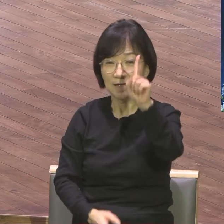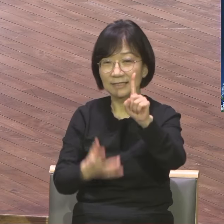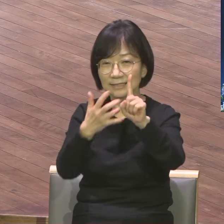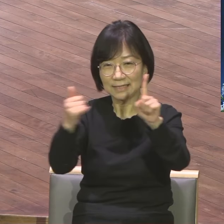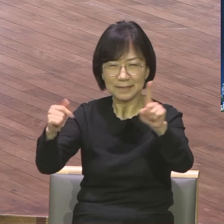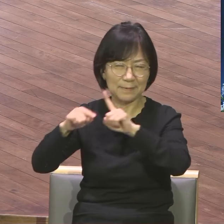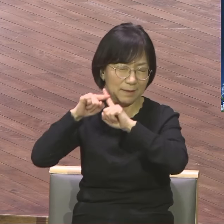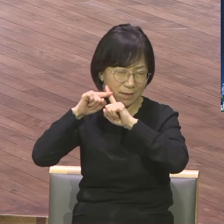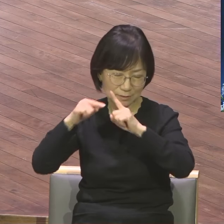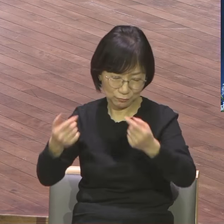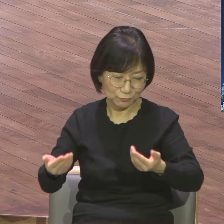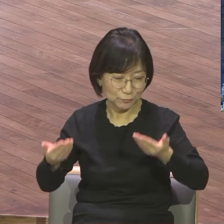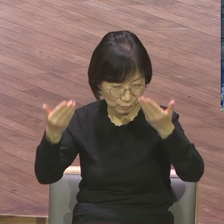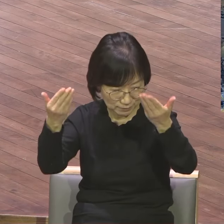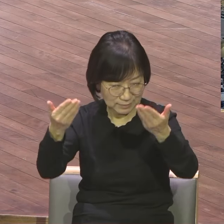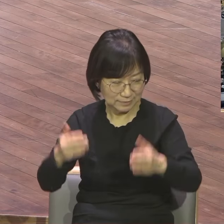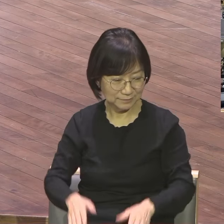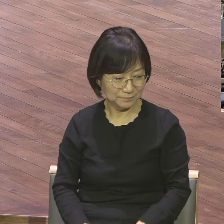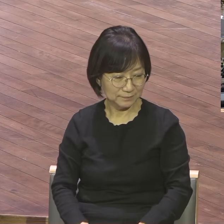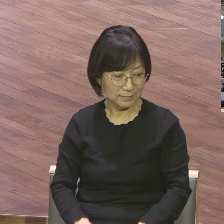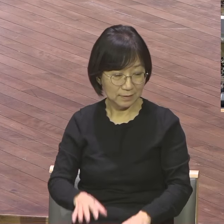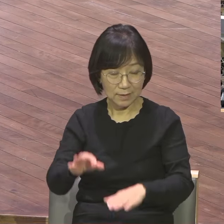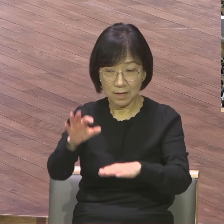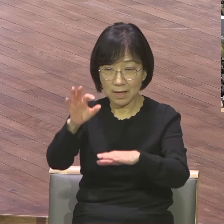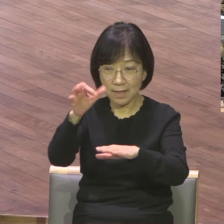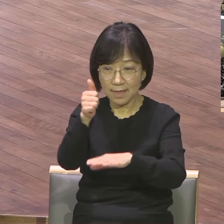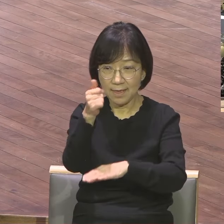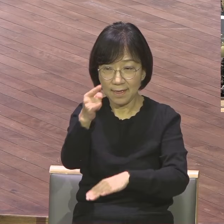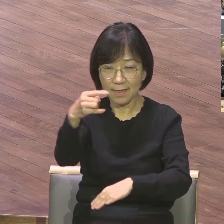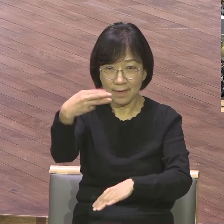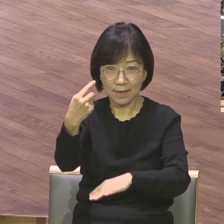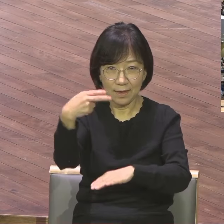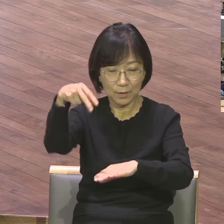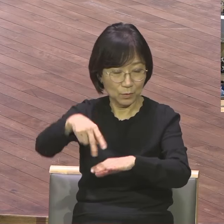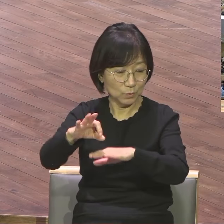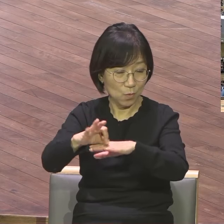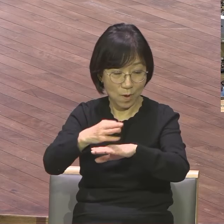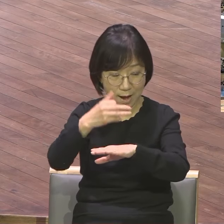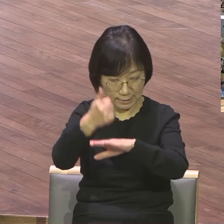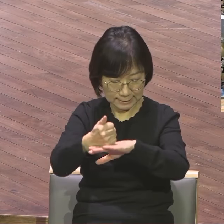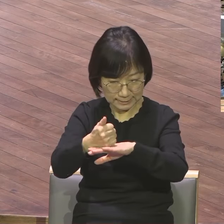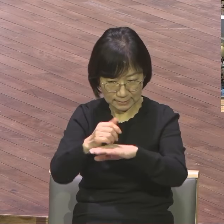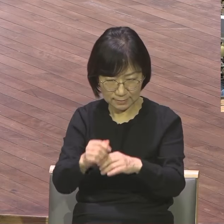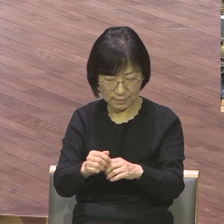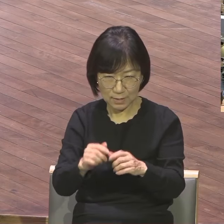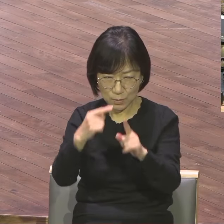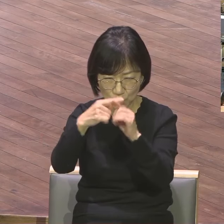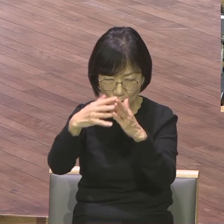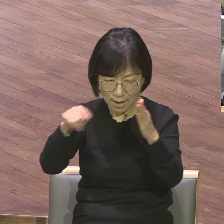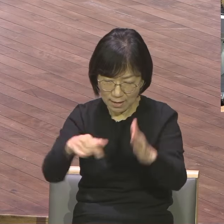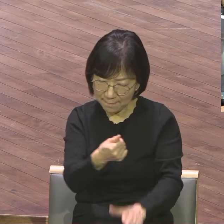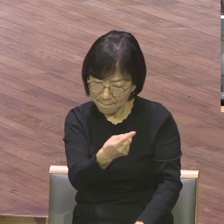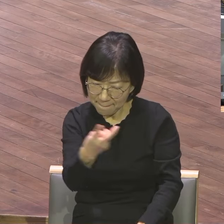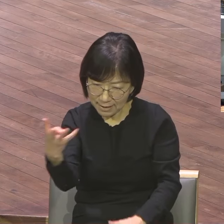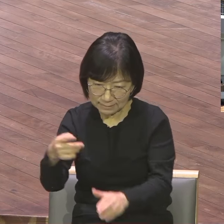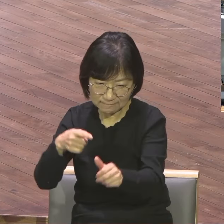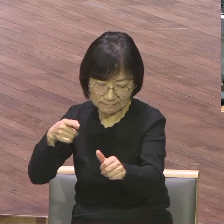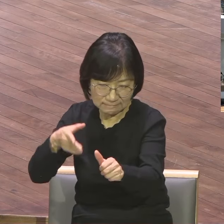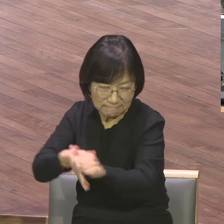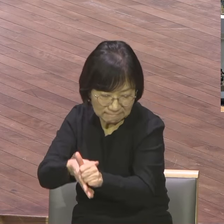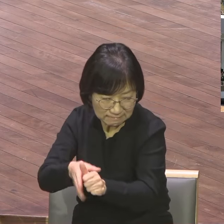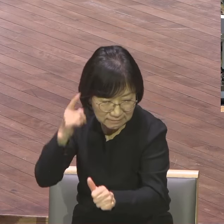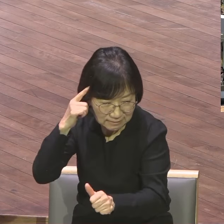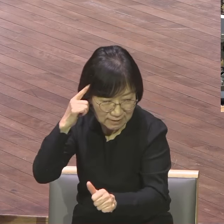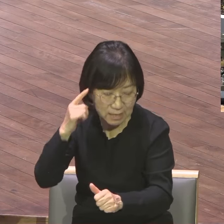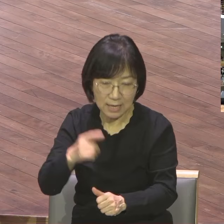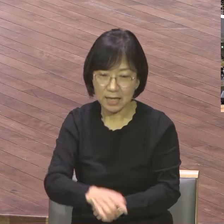12장 1절 3절입니다. 그때 헤롯 왕이 손을 들어 교회 중에서 몇 사람을 해하려 하여 요한의 형제 야고보를 칼로